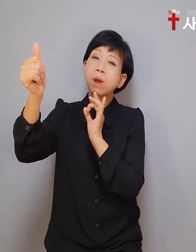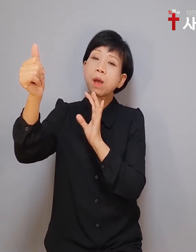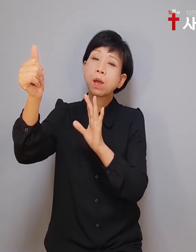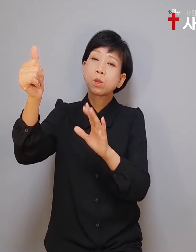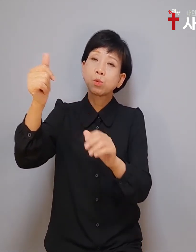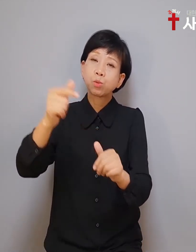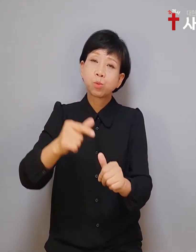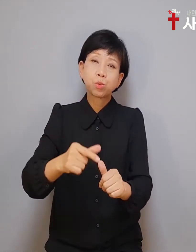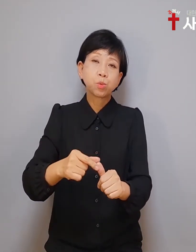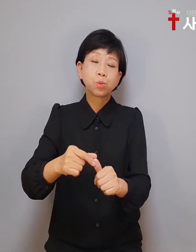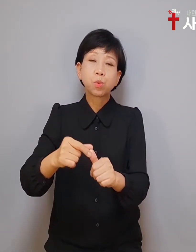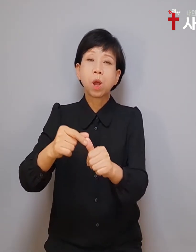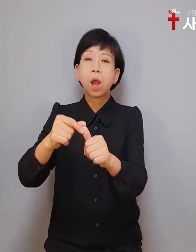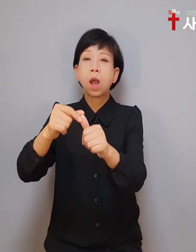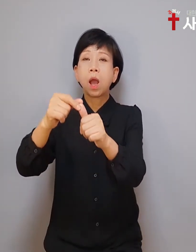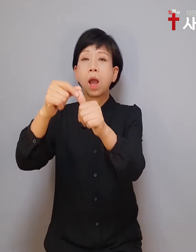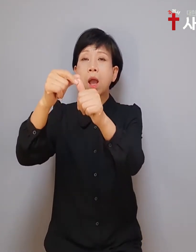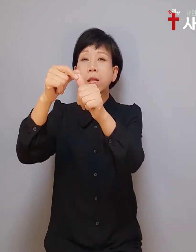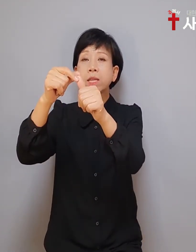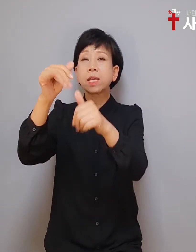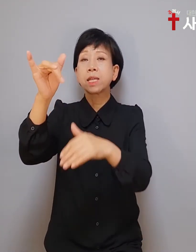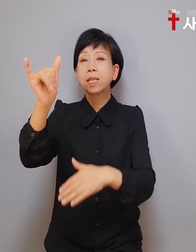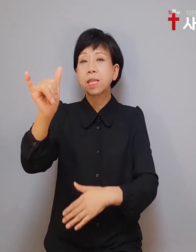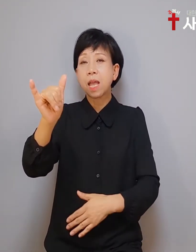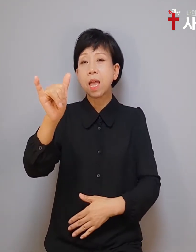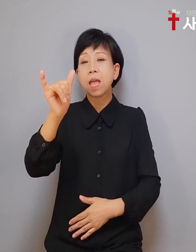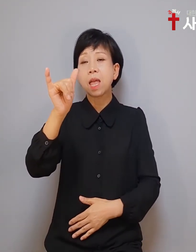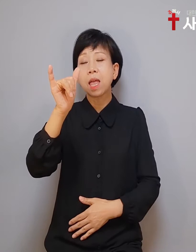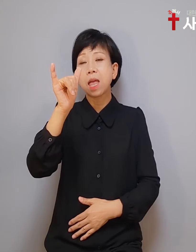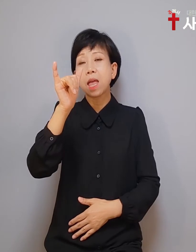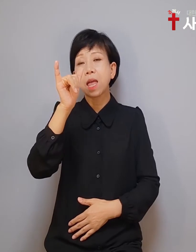주께만 구원